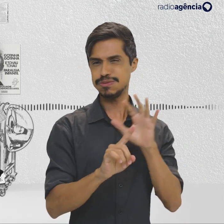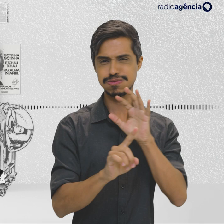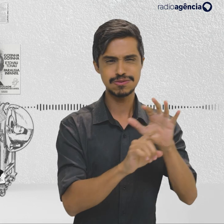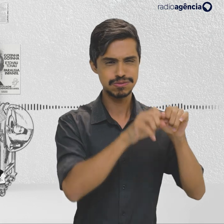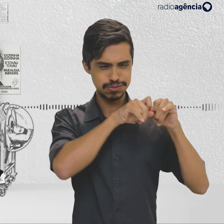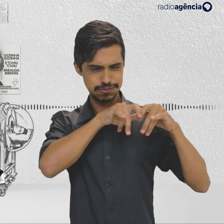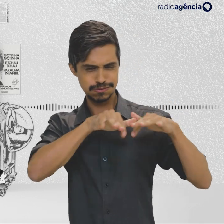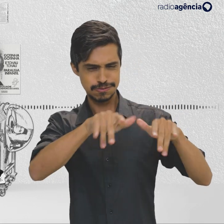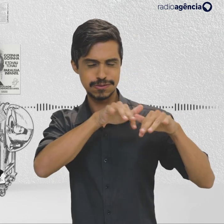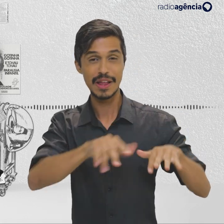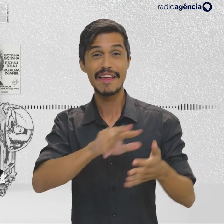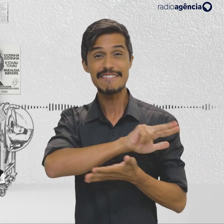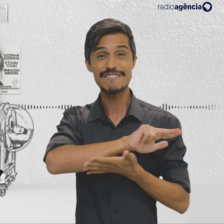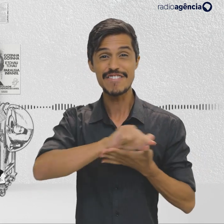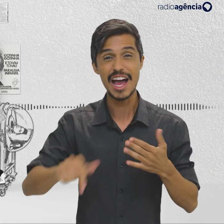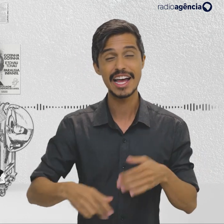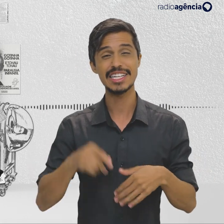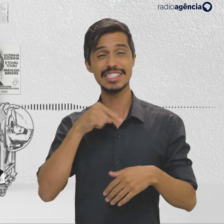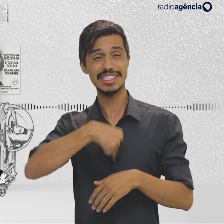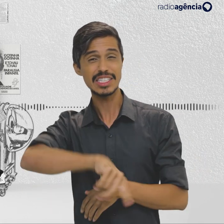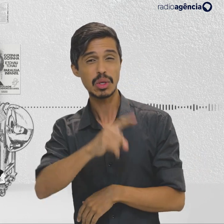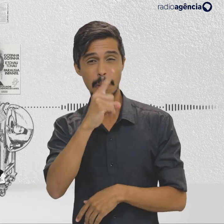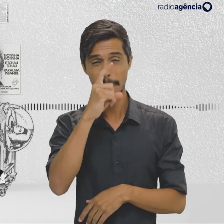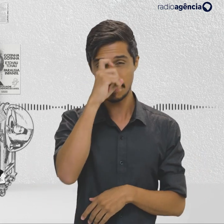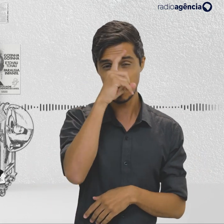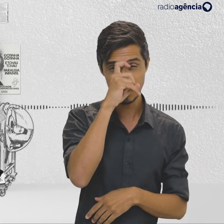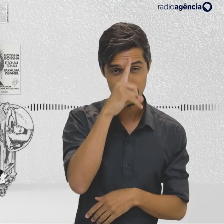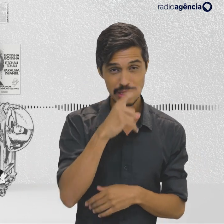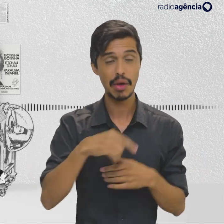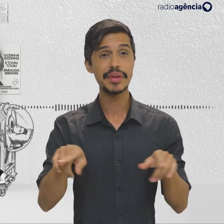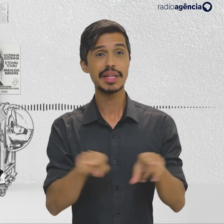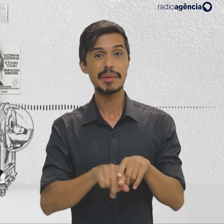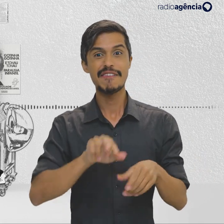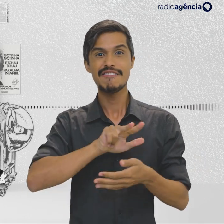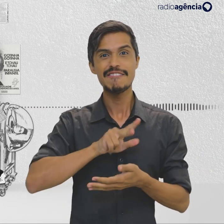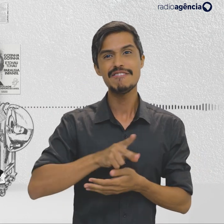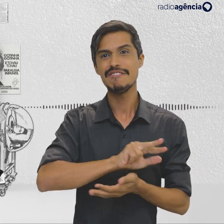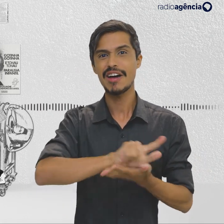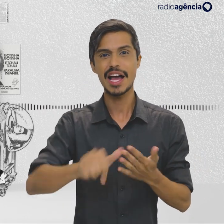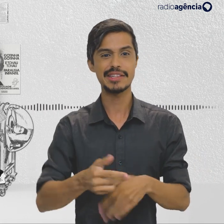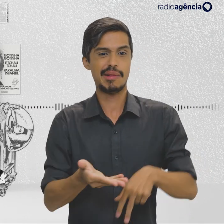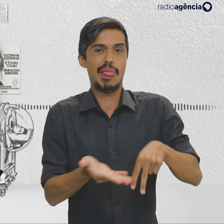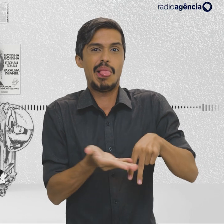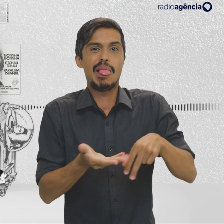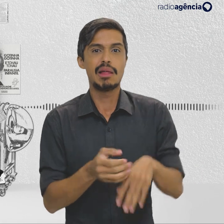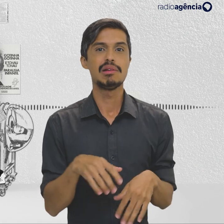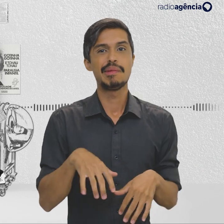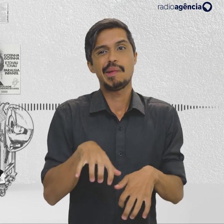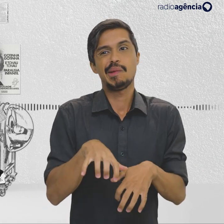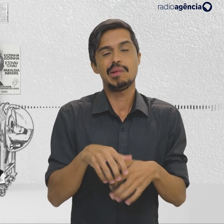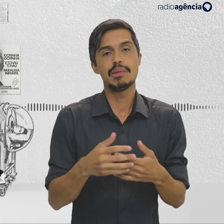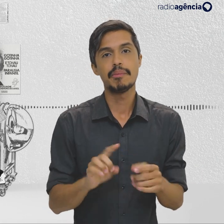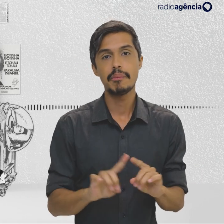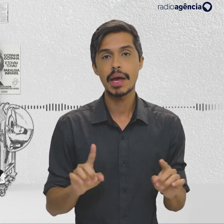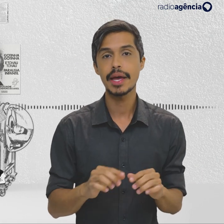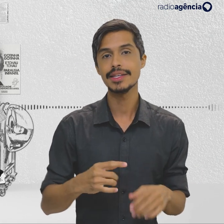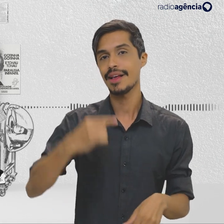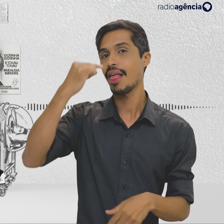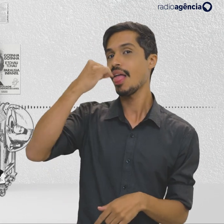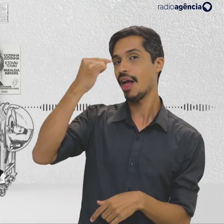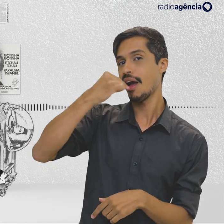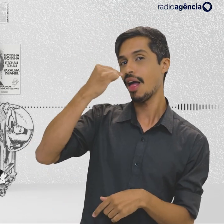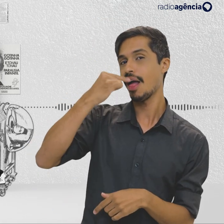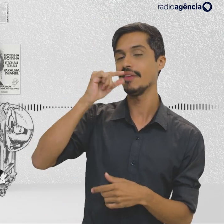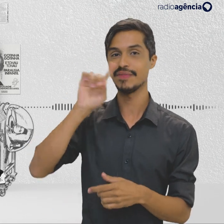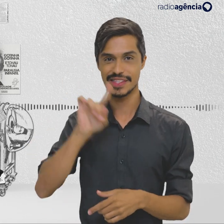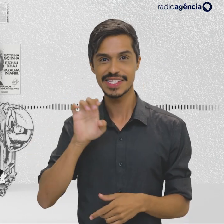país levando milhares de crianças pro hospital e paralisando Muitas delas pro resto da vida mas aí a Gotinha entrou